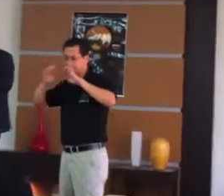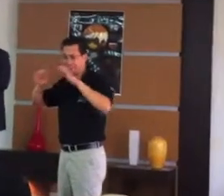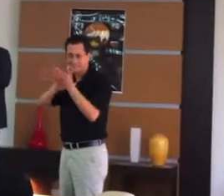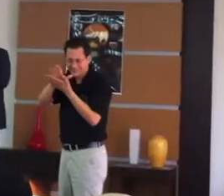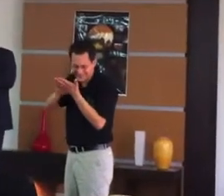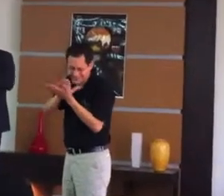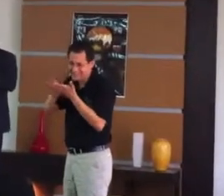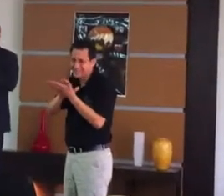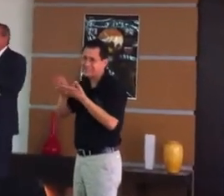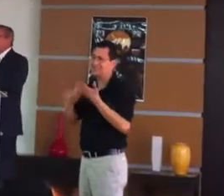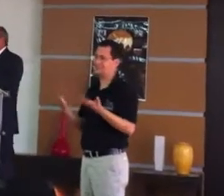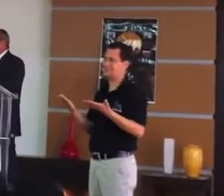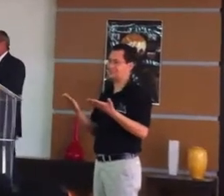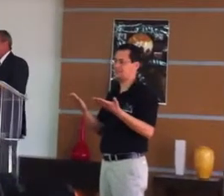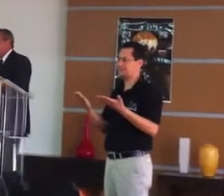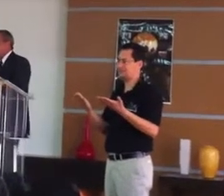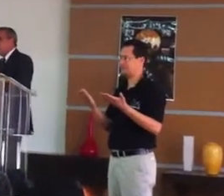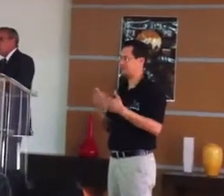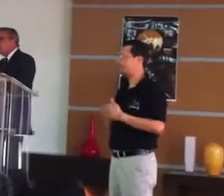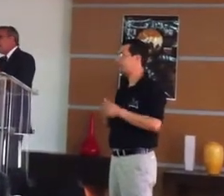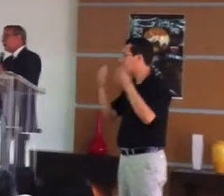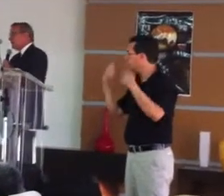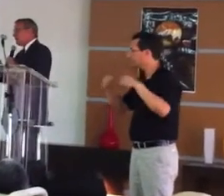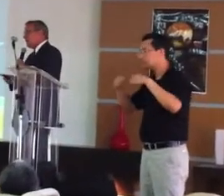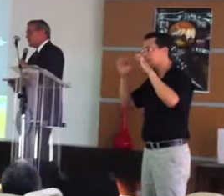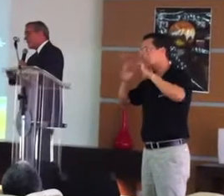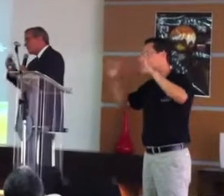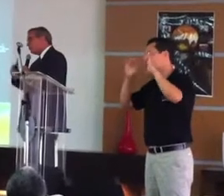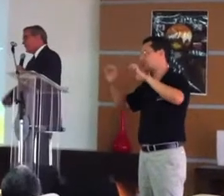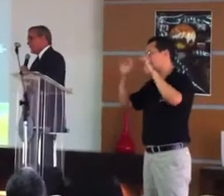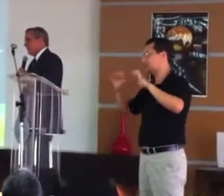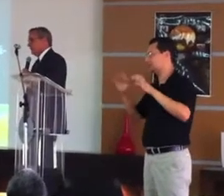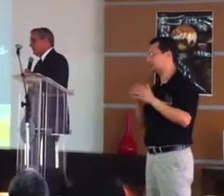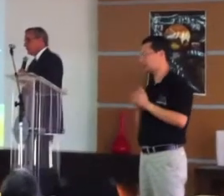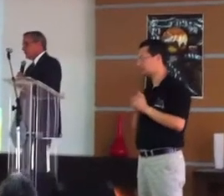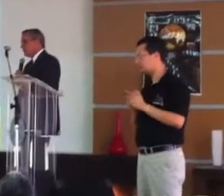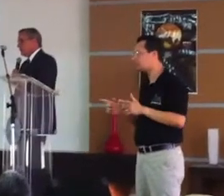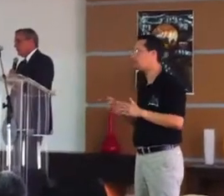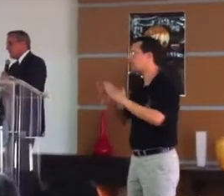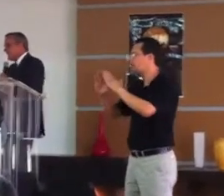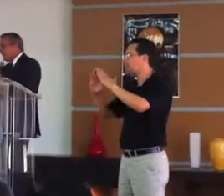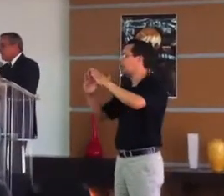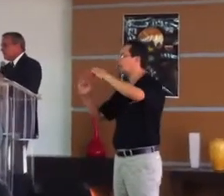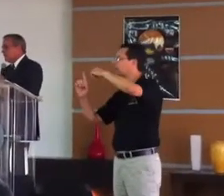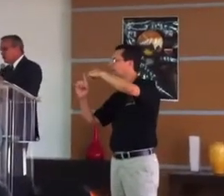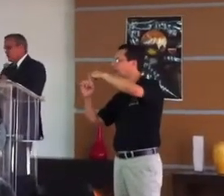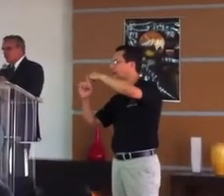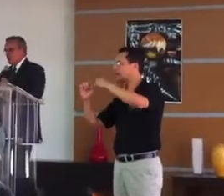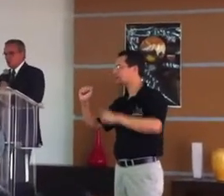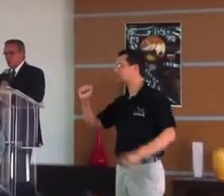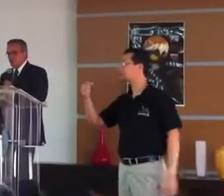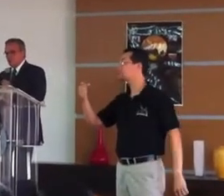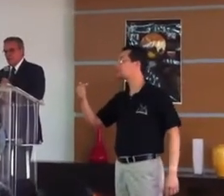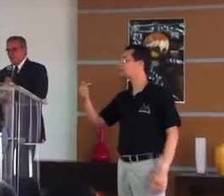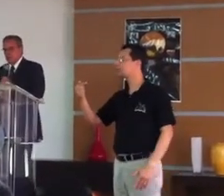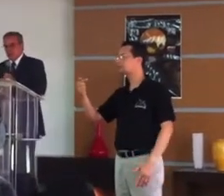Organizada com fins missionários. O resto, meus irmãos, é manutenção. A Igreja de